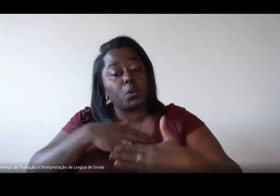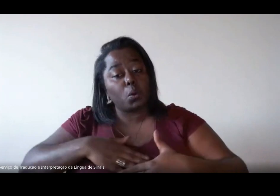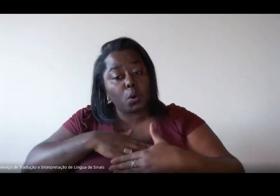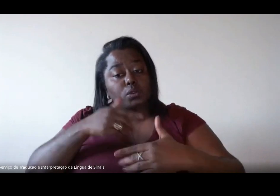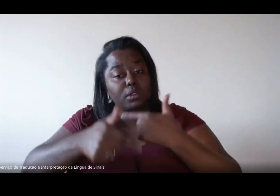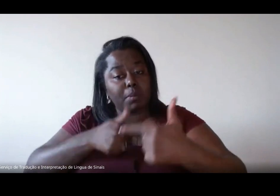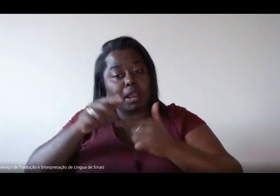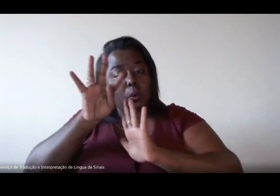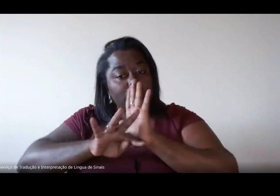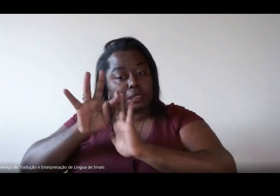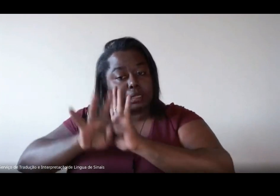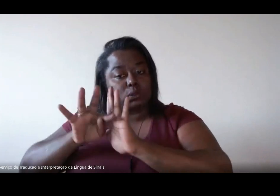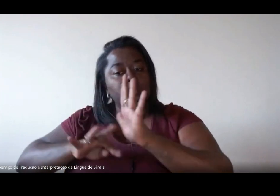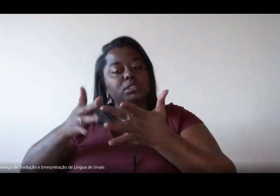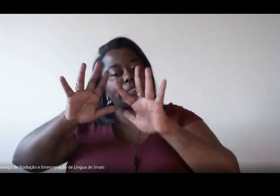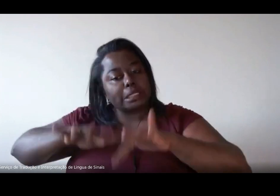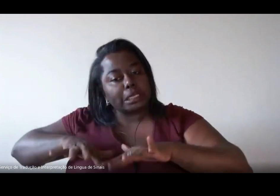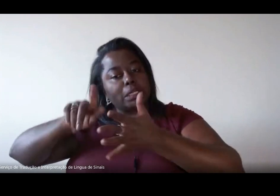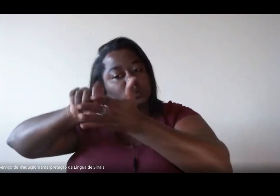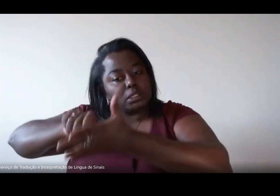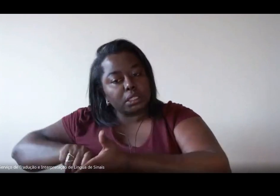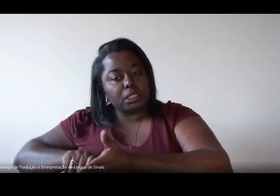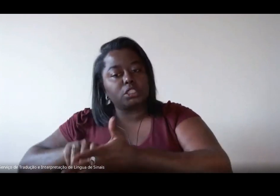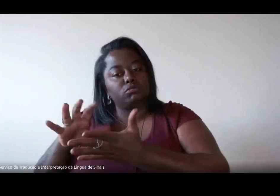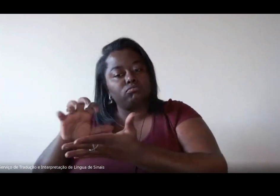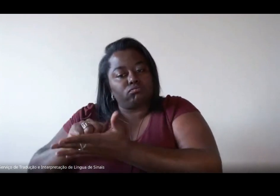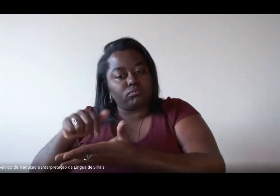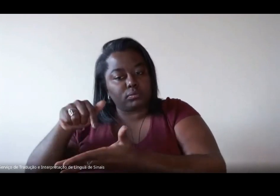de trabalhar com textos escritos. E